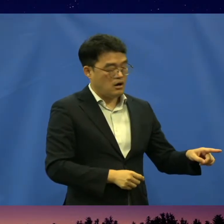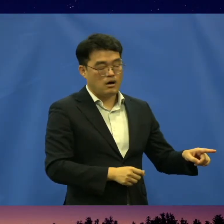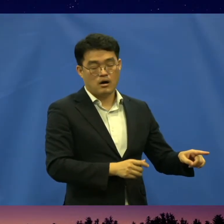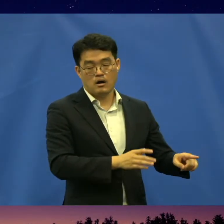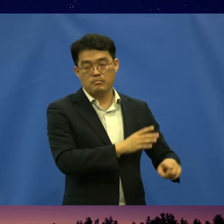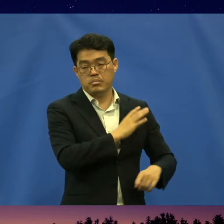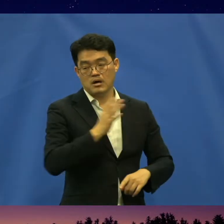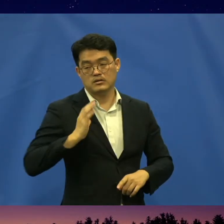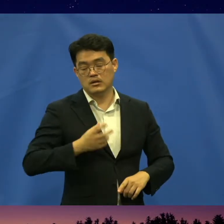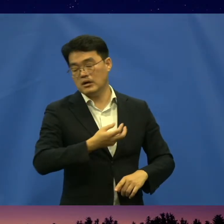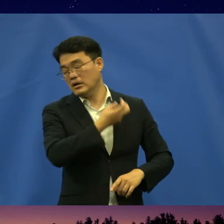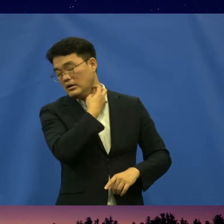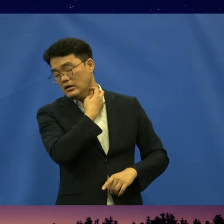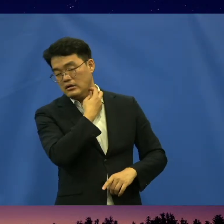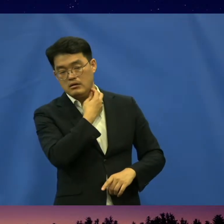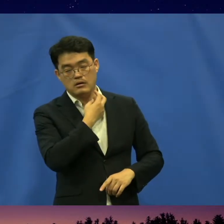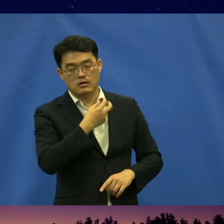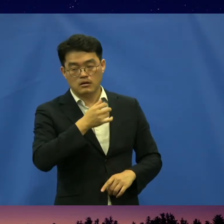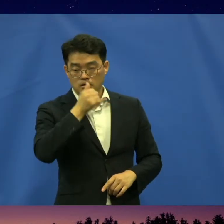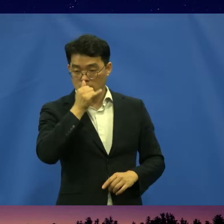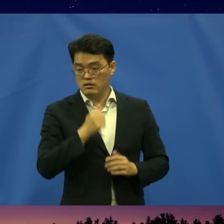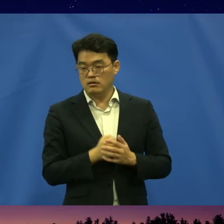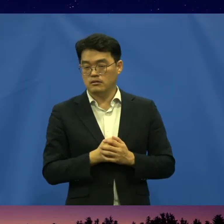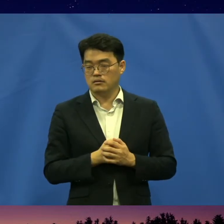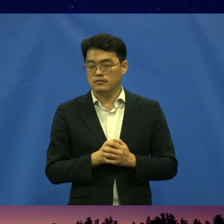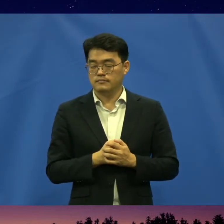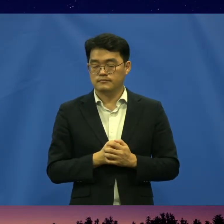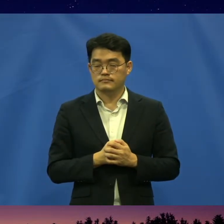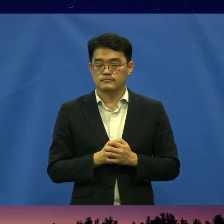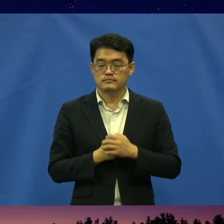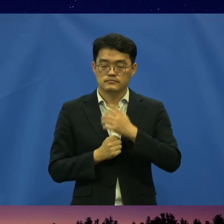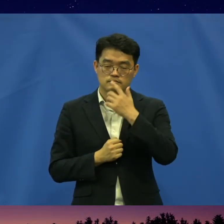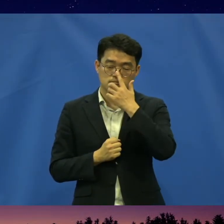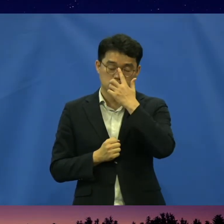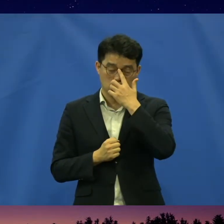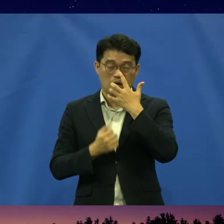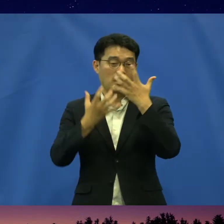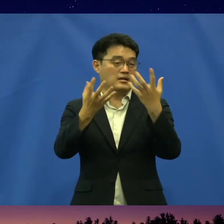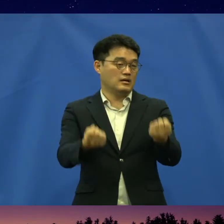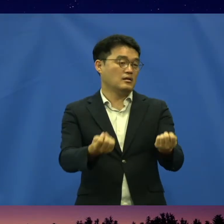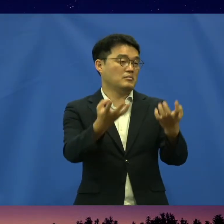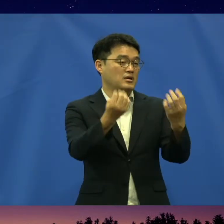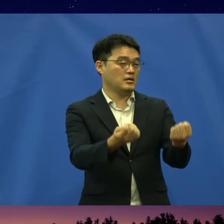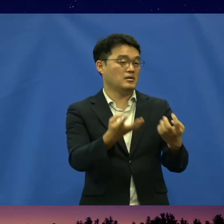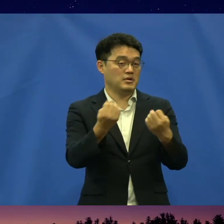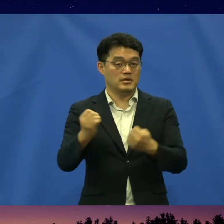생사람 잡을 때 쓰는 상투적인 방법이 뭐예요? 소문, 루머, 가십들.